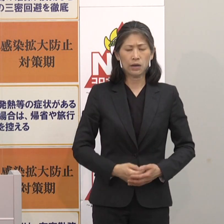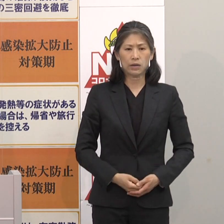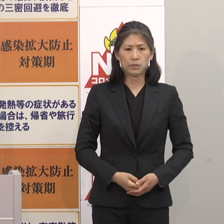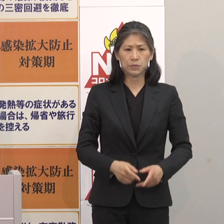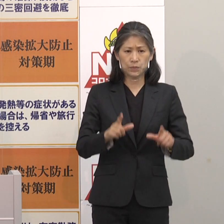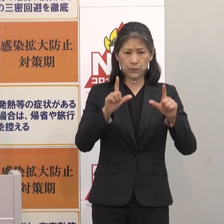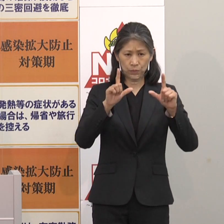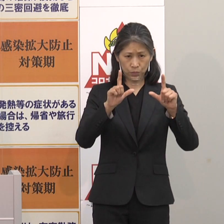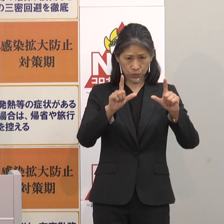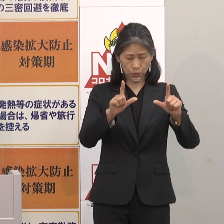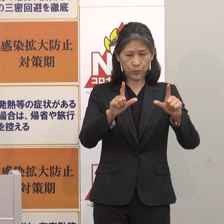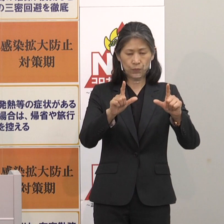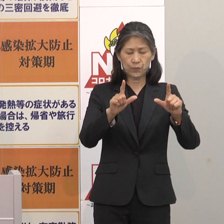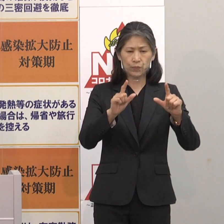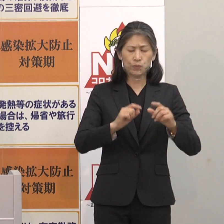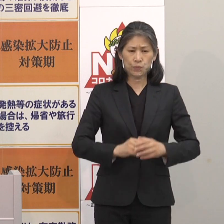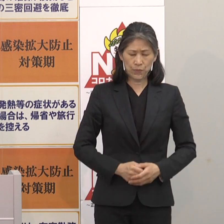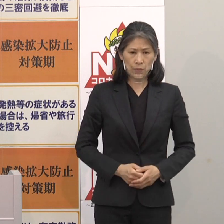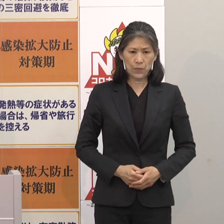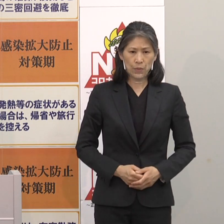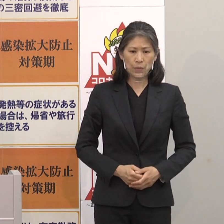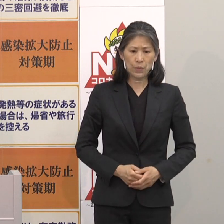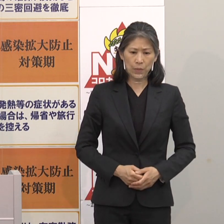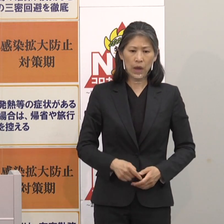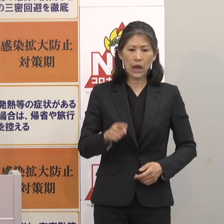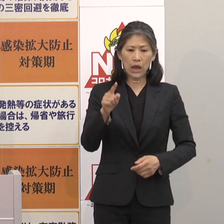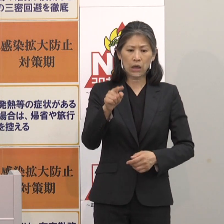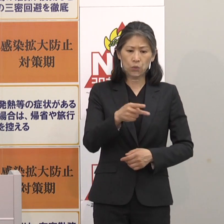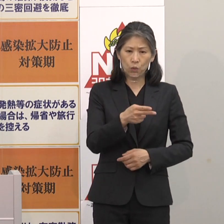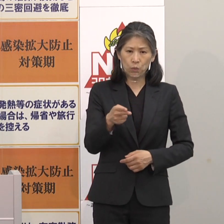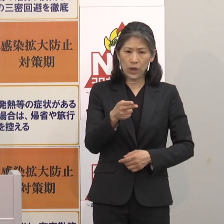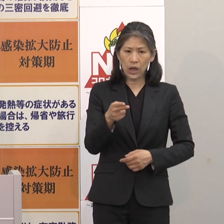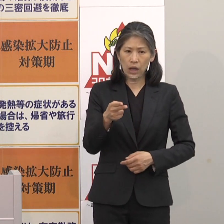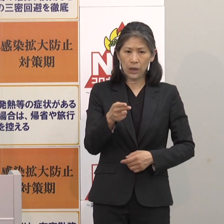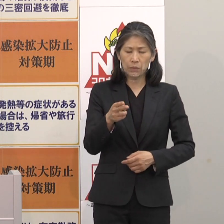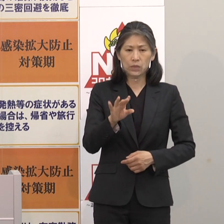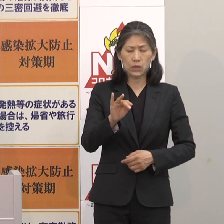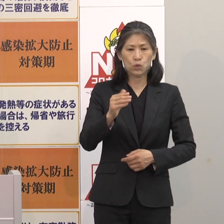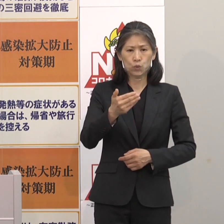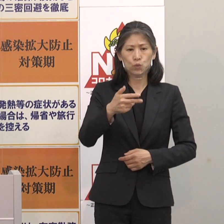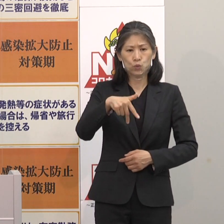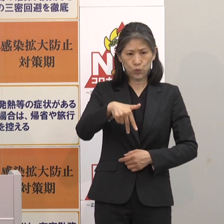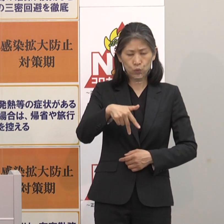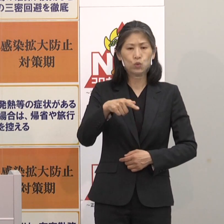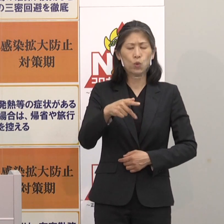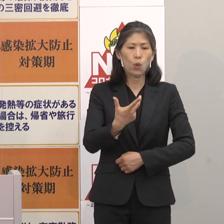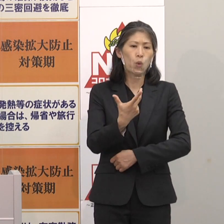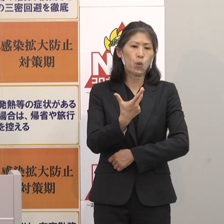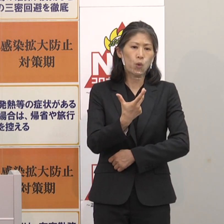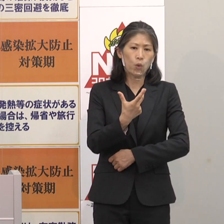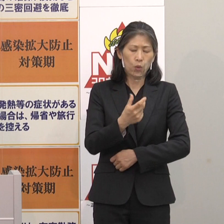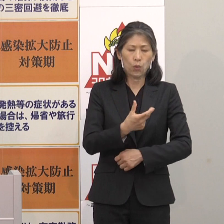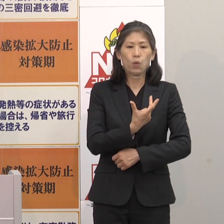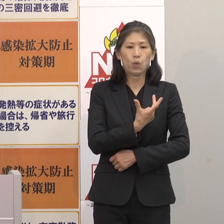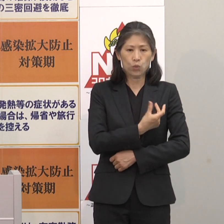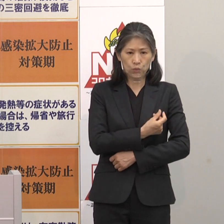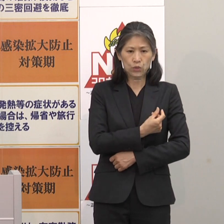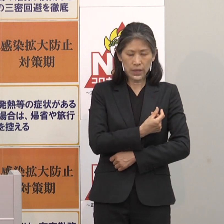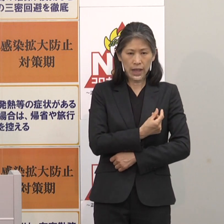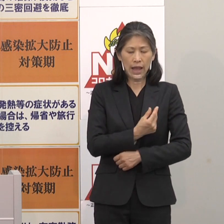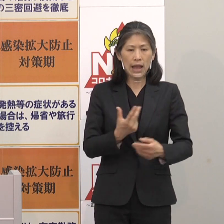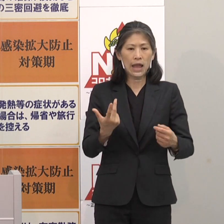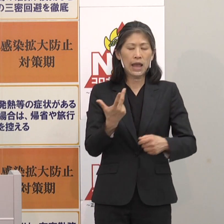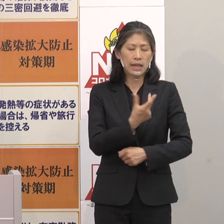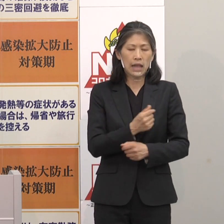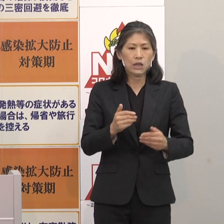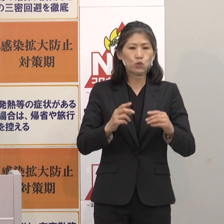このノババックスによってこれだけ伸びているとまで言えるか、そこはまだやってみないとわからないと思い